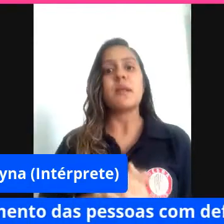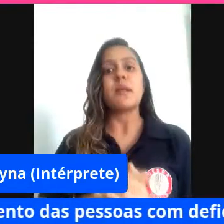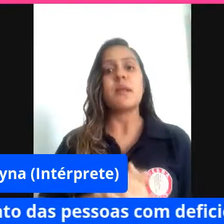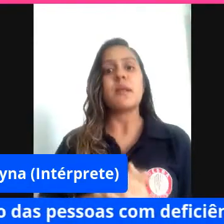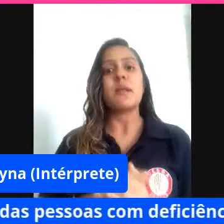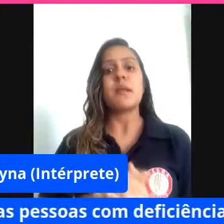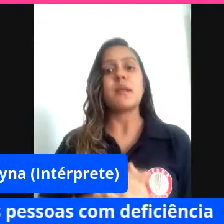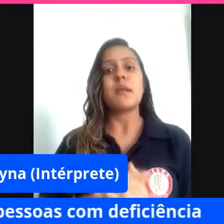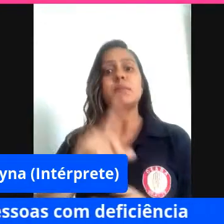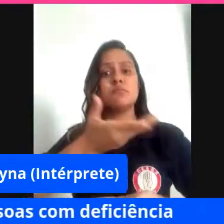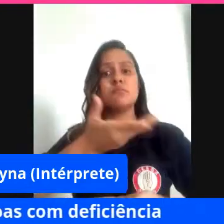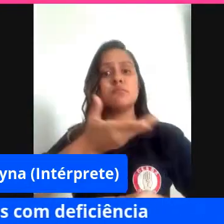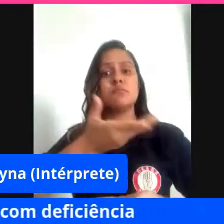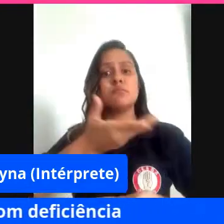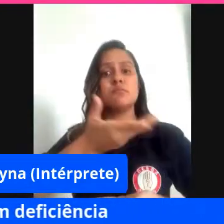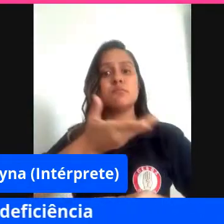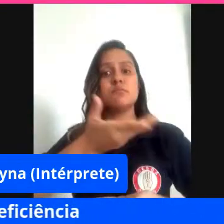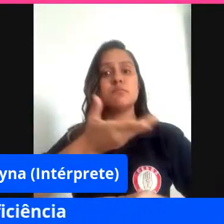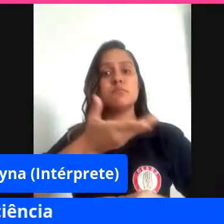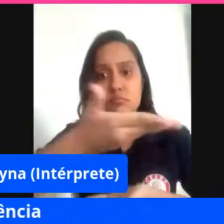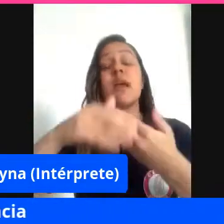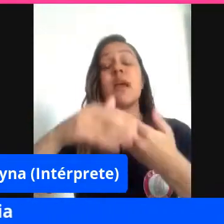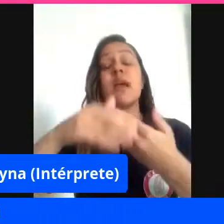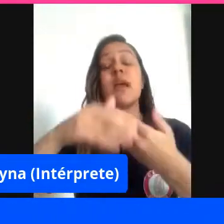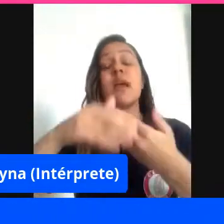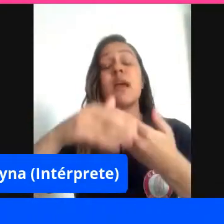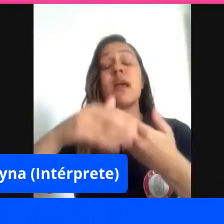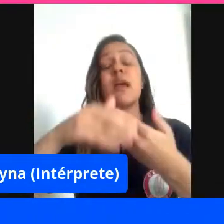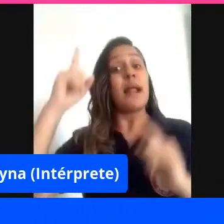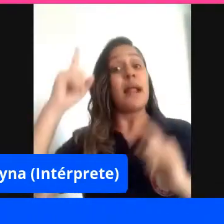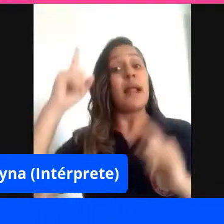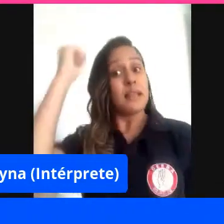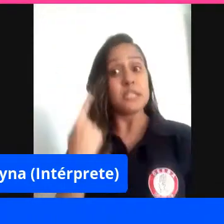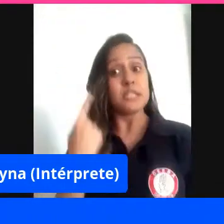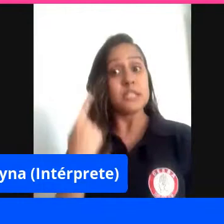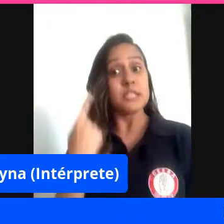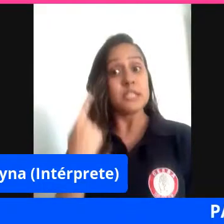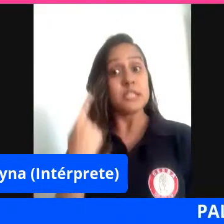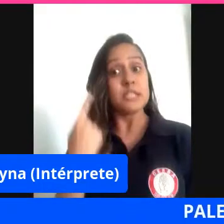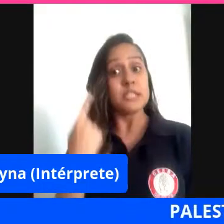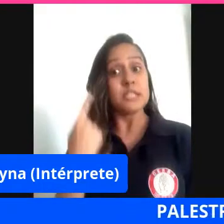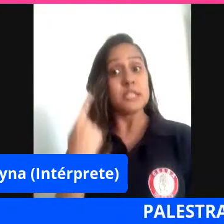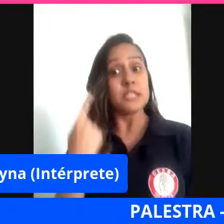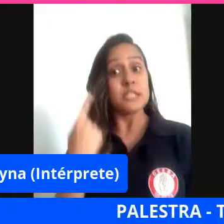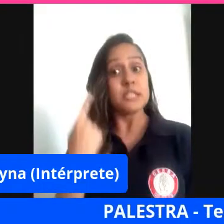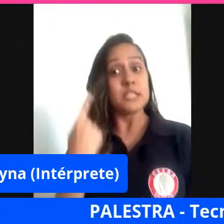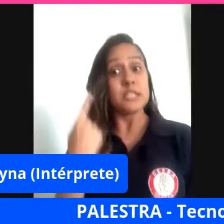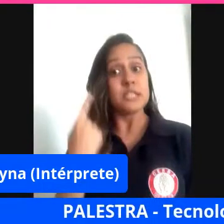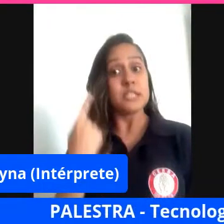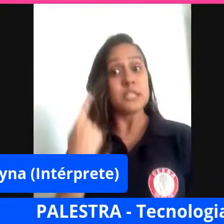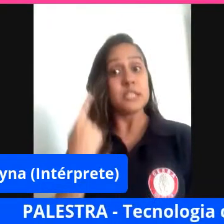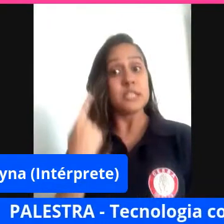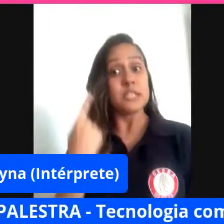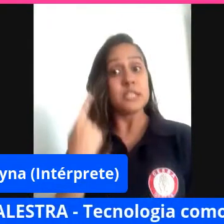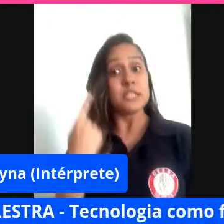tirar qualquer dúvida. Vou só fazer aqui a apresentação.